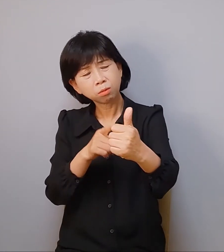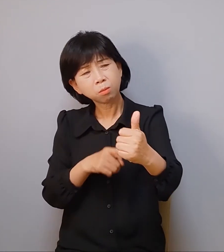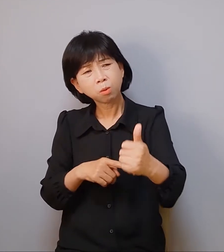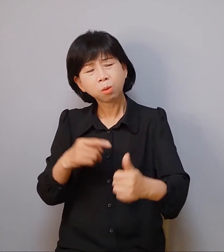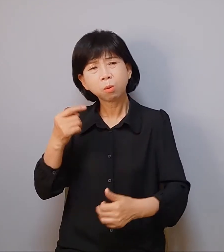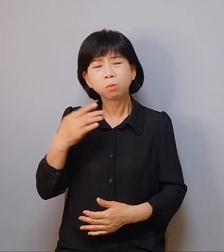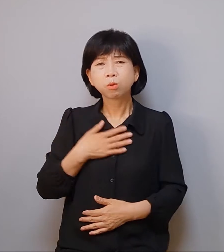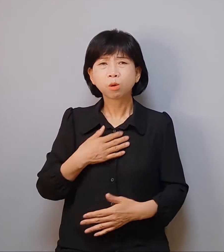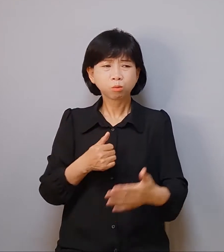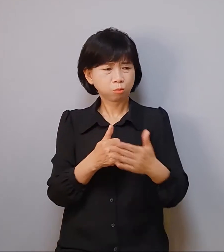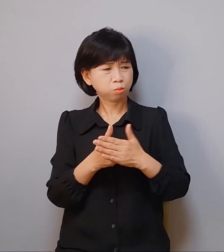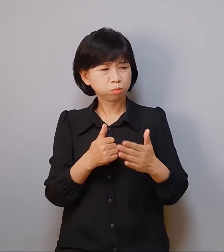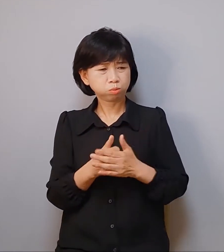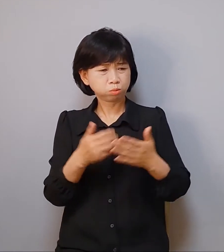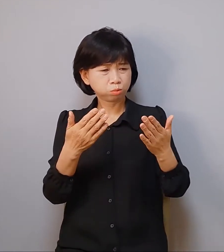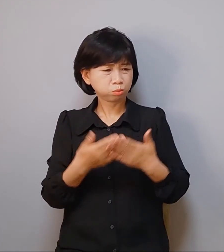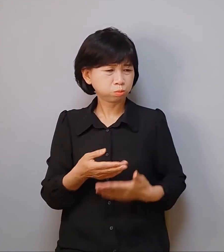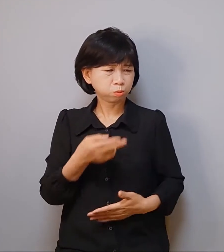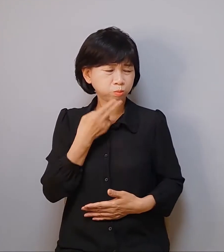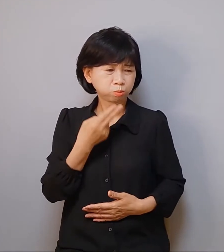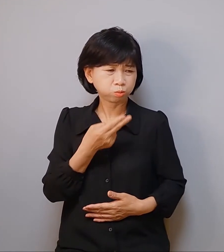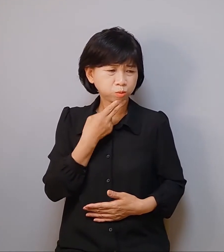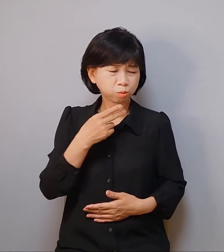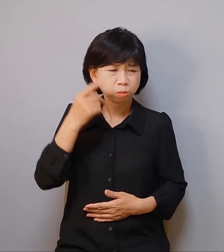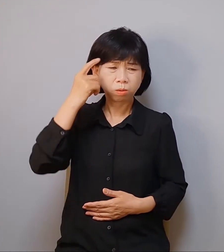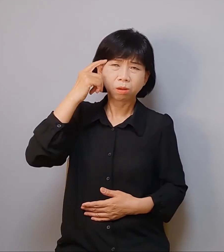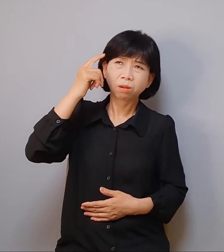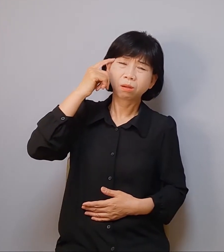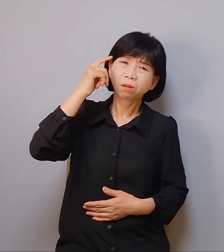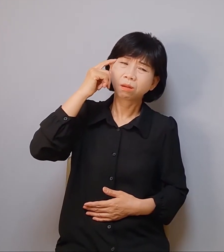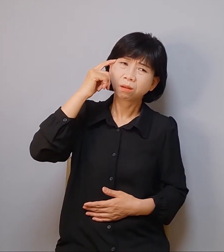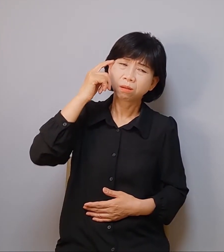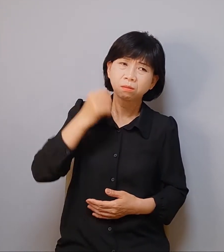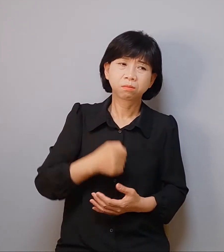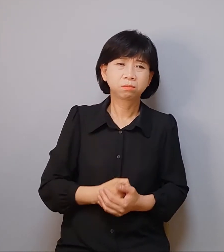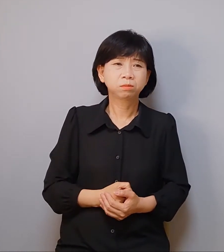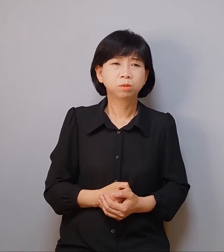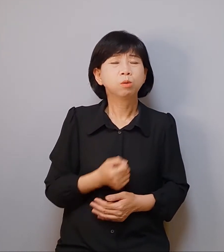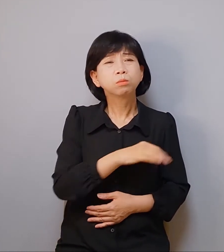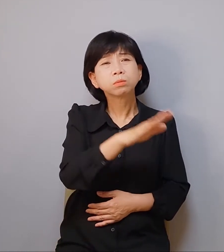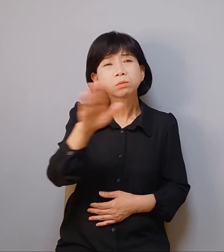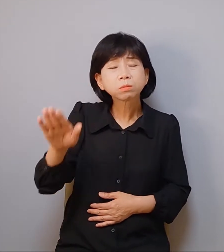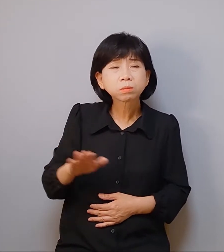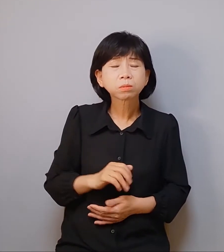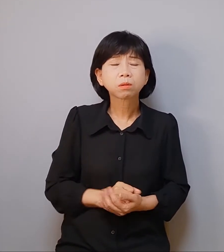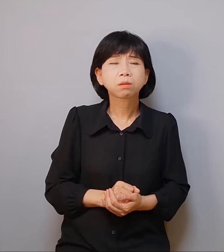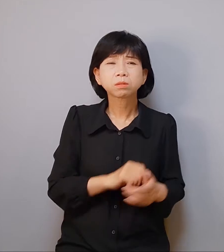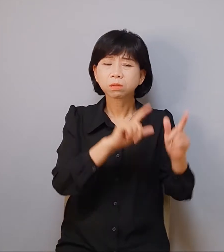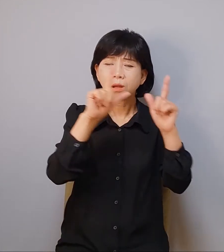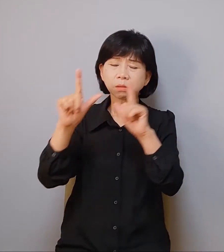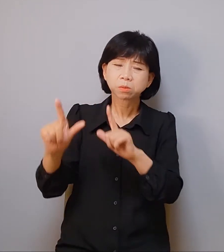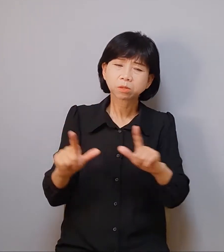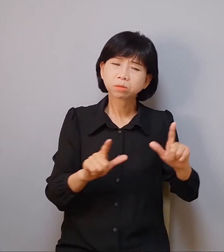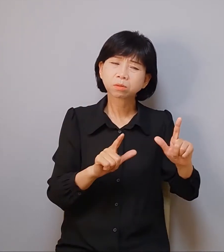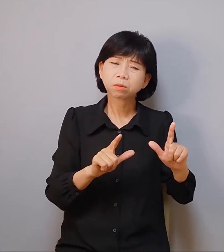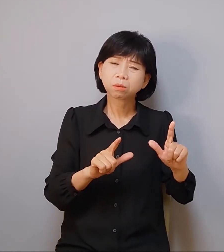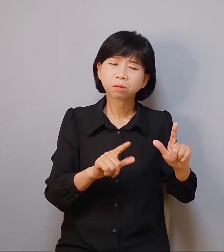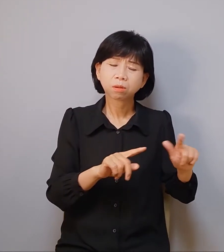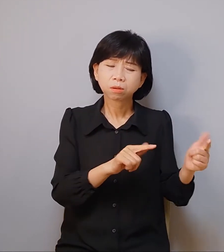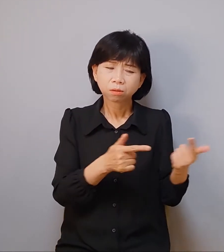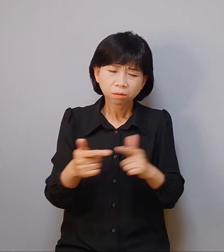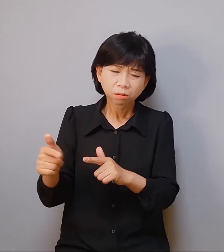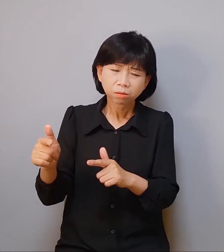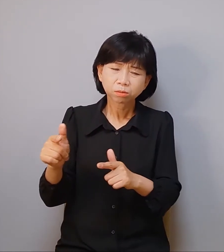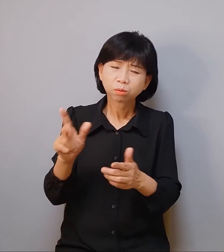우리의 인생이 종잡을 수 없어서 하나님께 질문할 때가 있습니다. 나